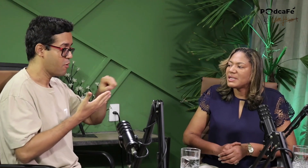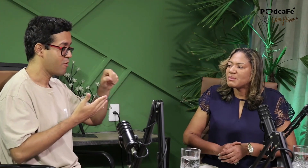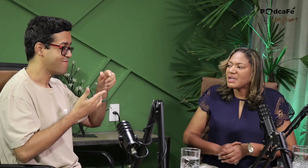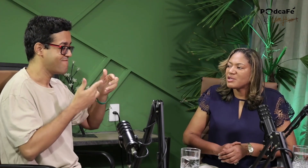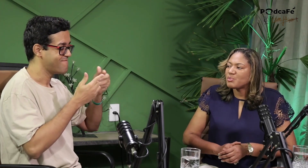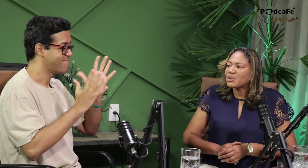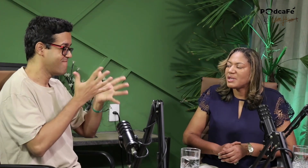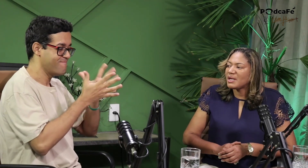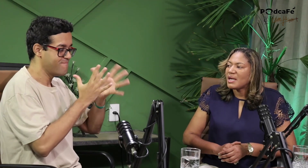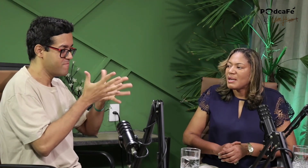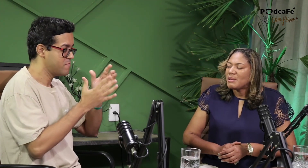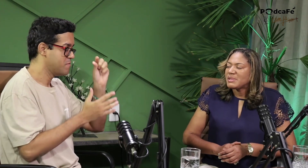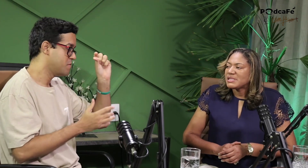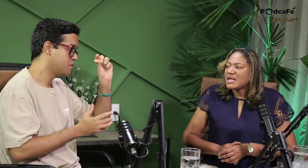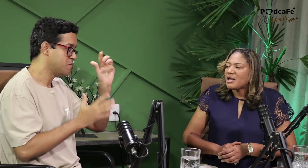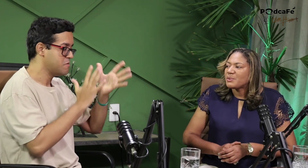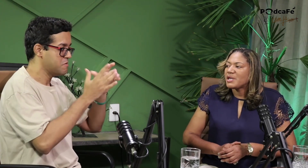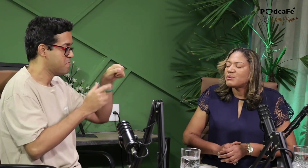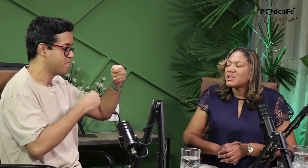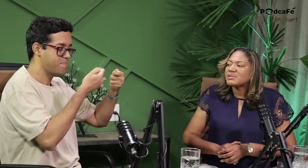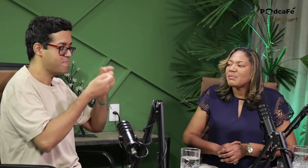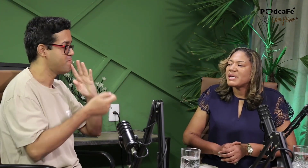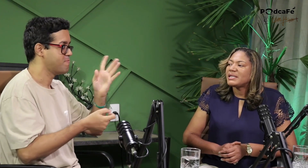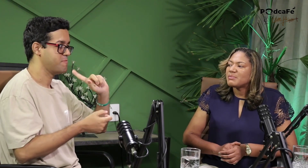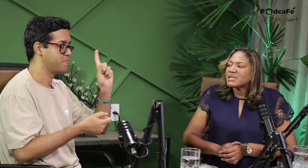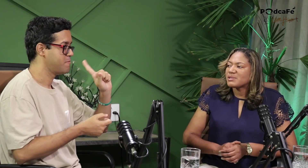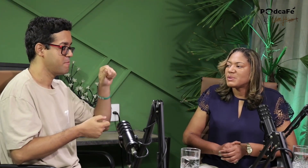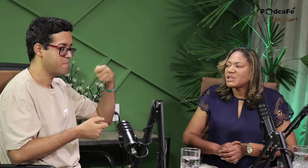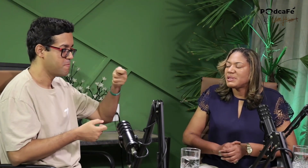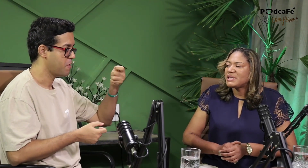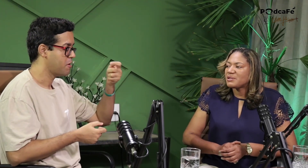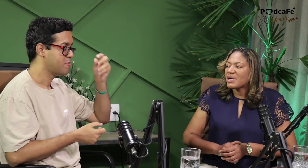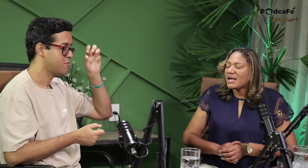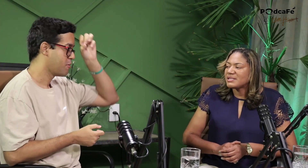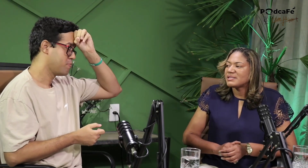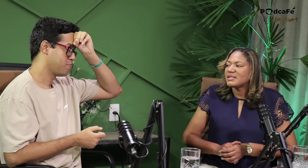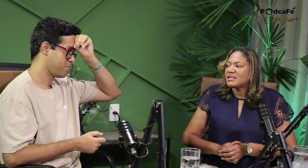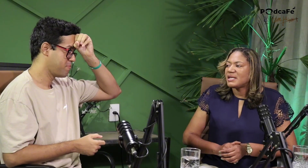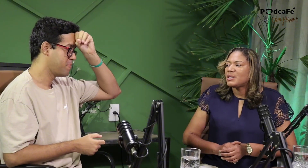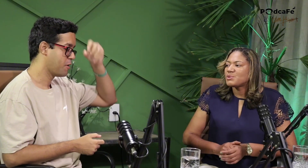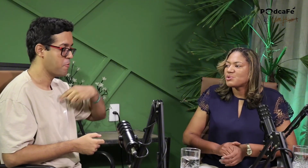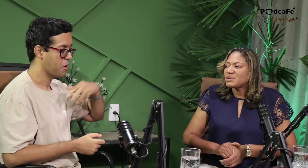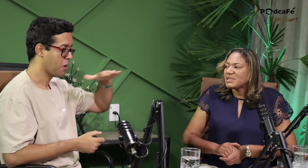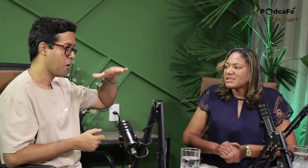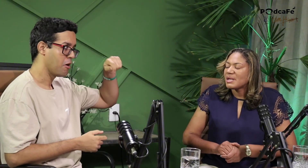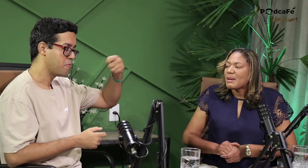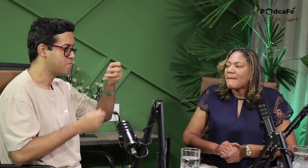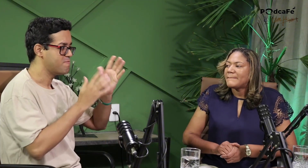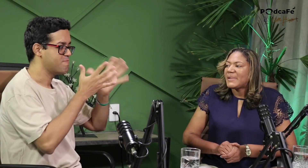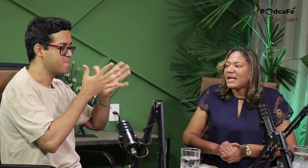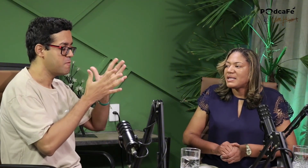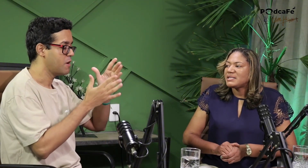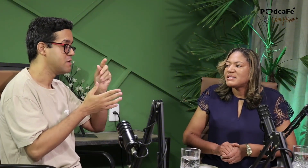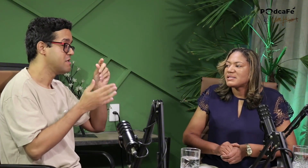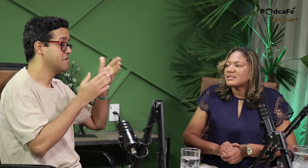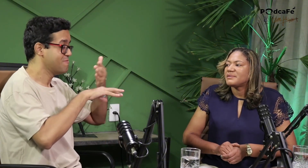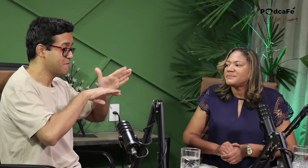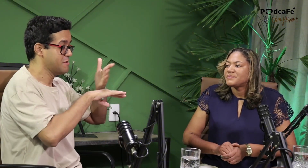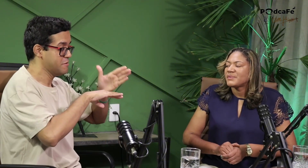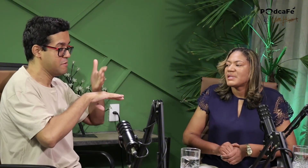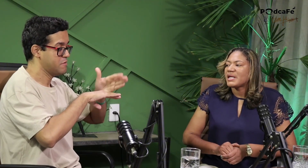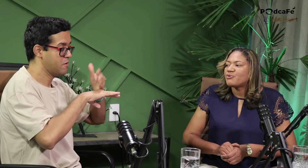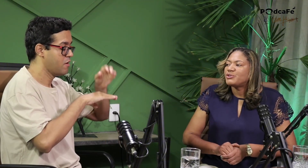muito daquele ambiente, porque me ensinaram. Eu não sabia Libras quando eu entrei no CAIS, né, no Wilson Lins.